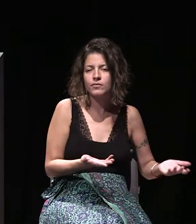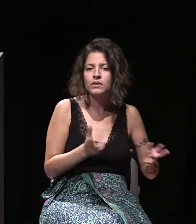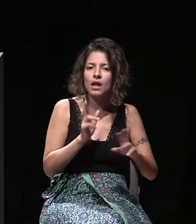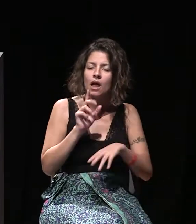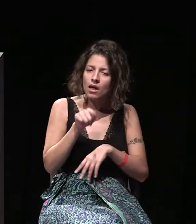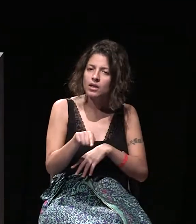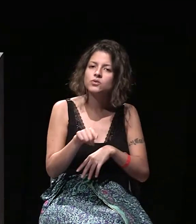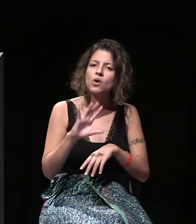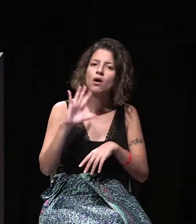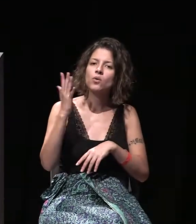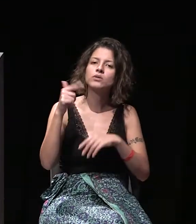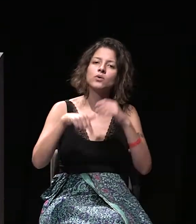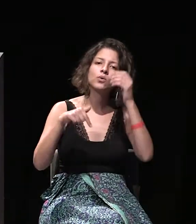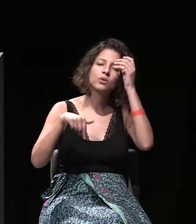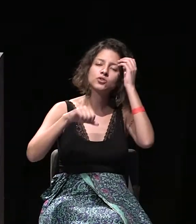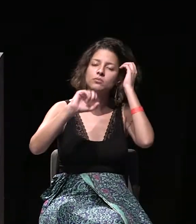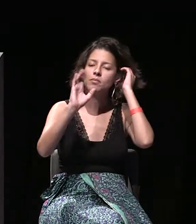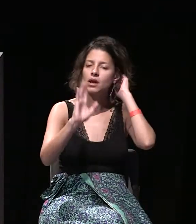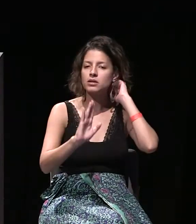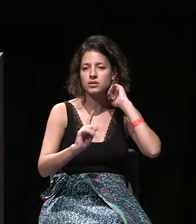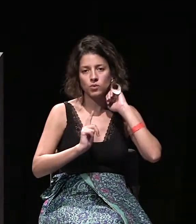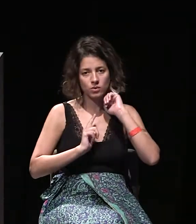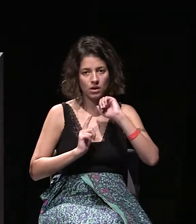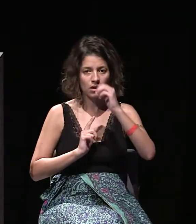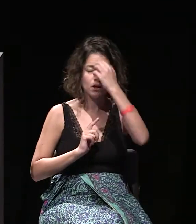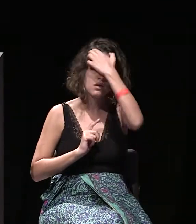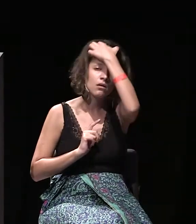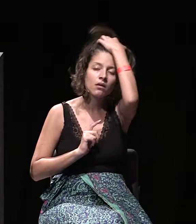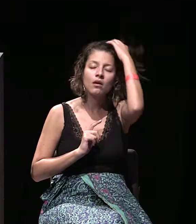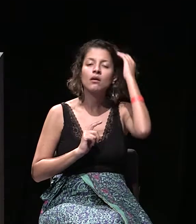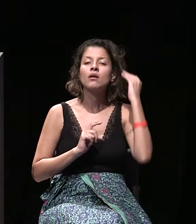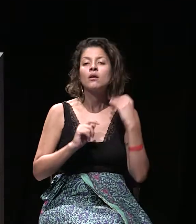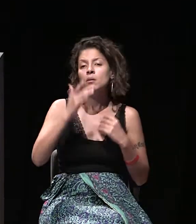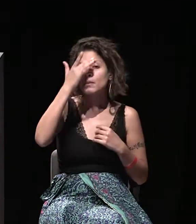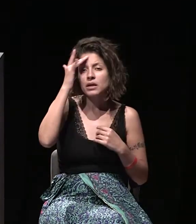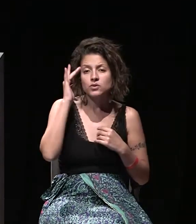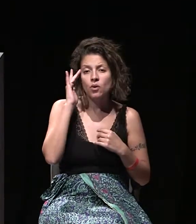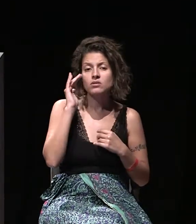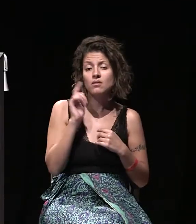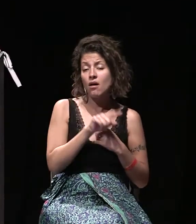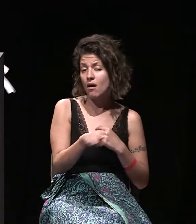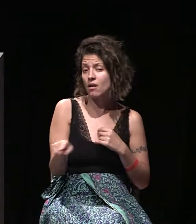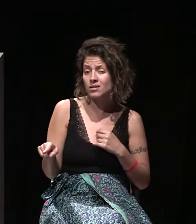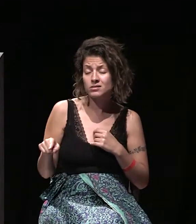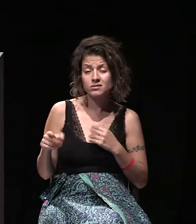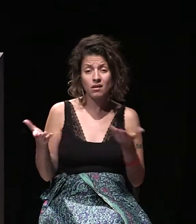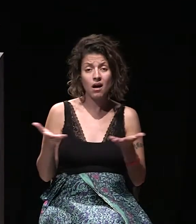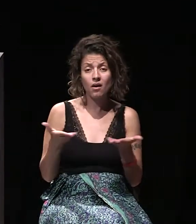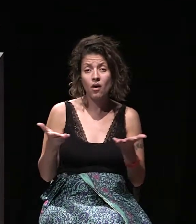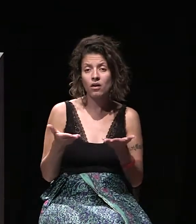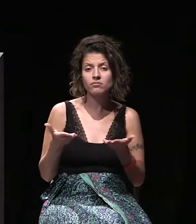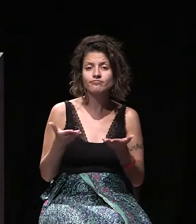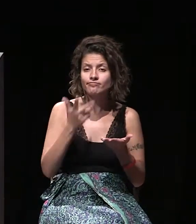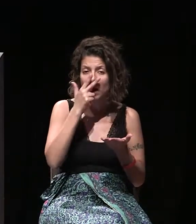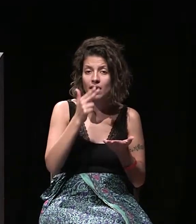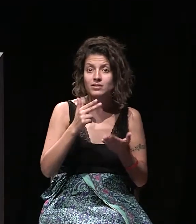que está acontecendo muito hoje no Brasil, que tem pessoas que ainda estão voltando